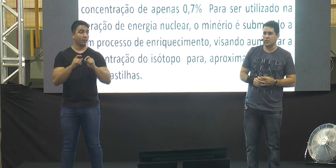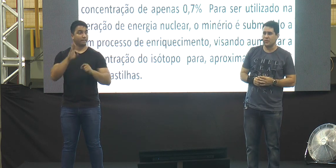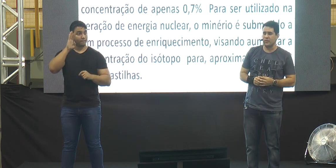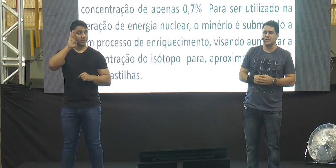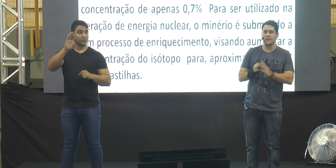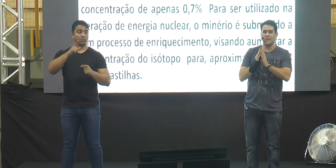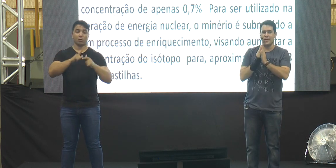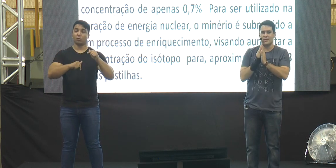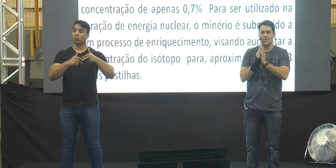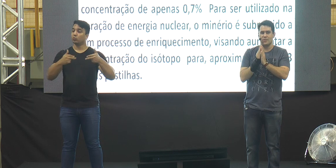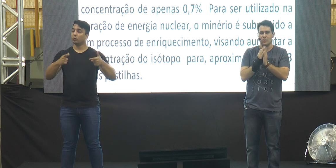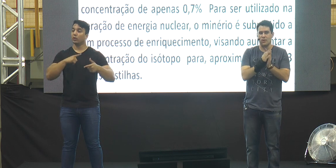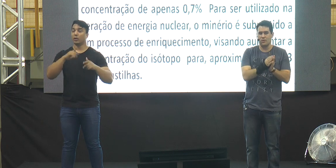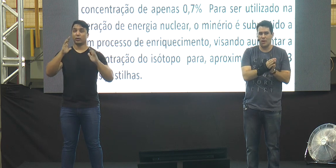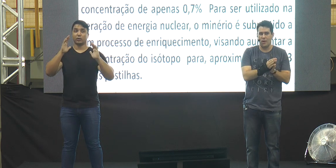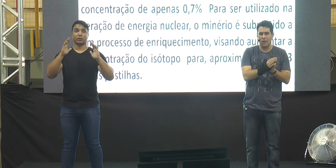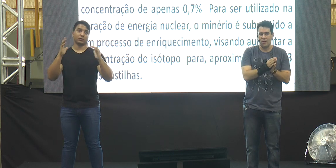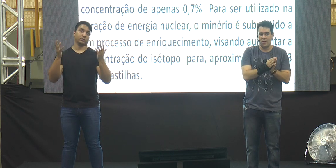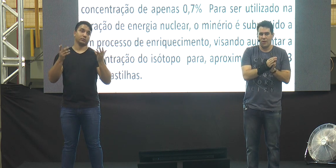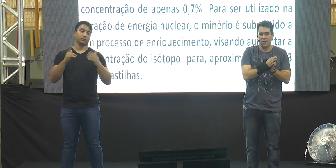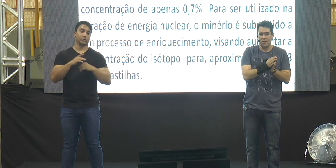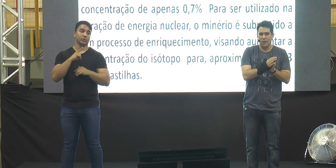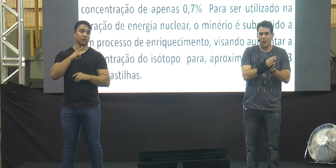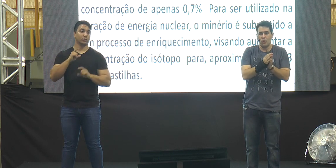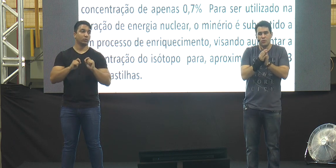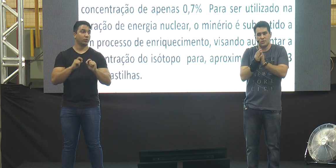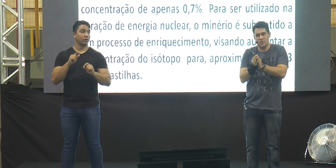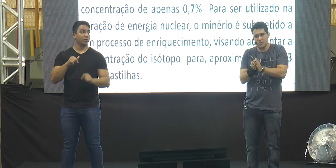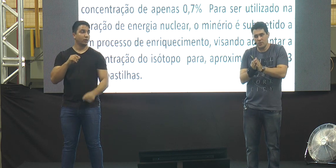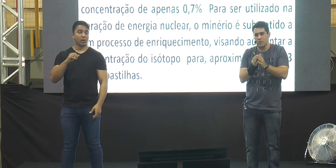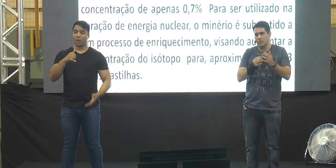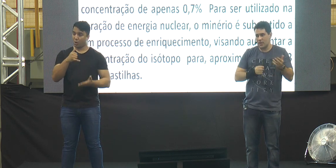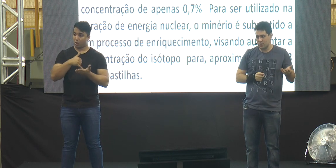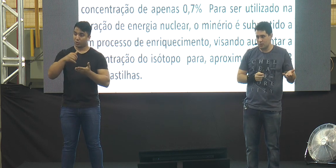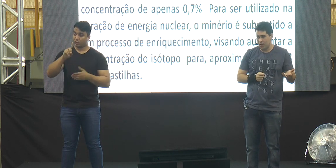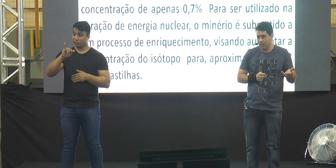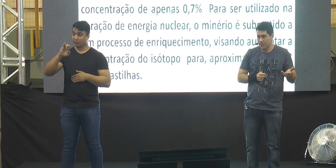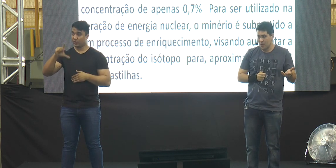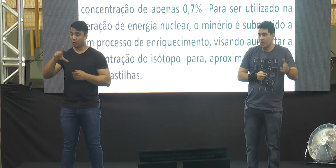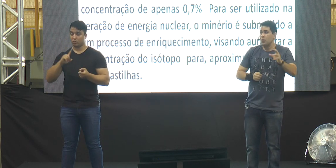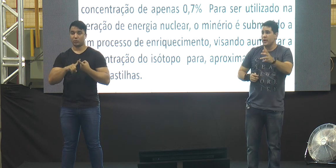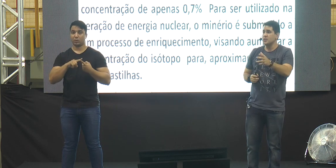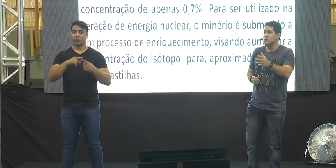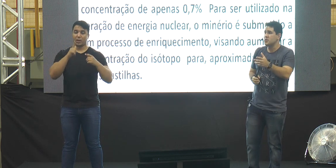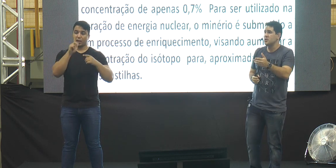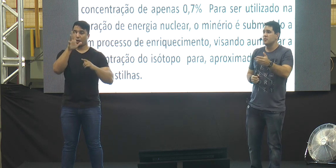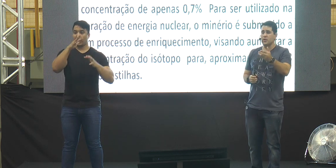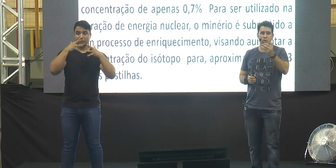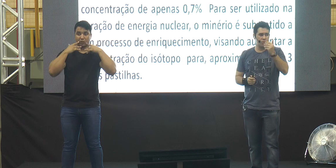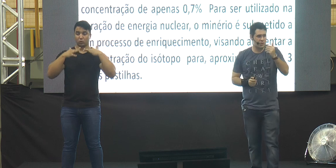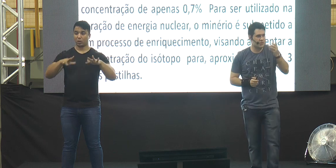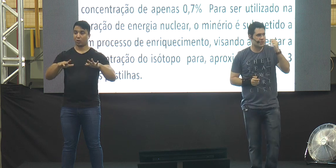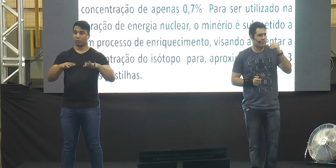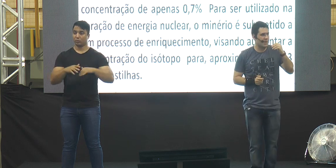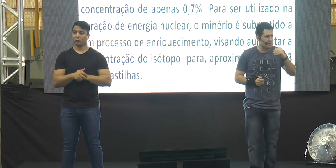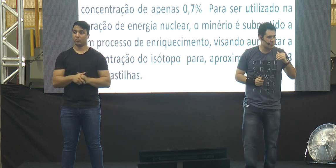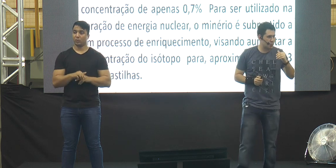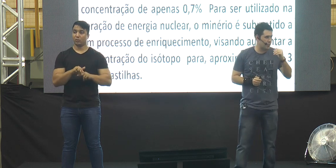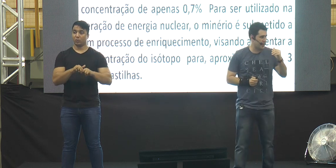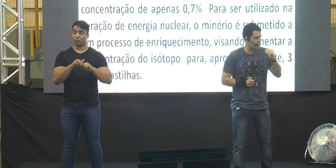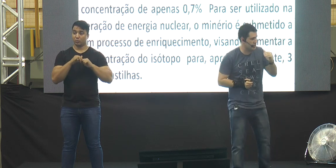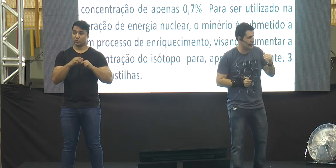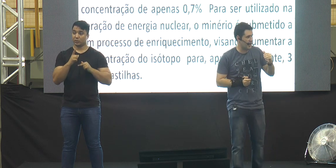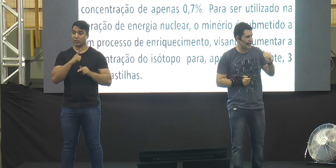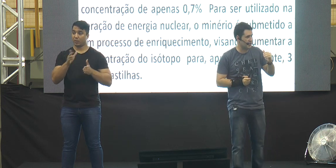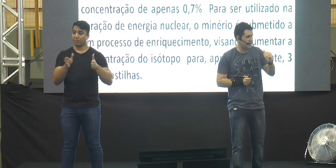principais combustíveis, graças a Deus, não é o nuclear, é o óleo diesel e o gás natural. Por esse motivo, que quando nós passamos